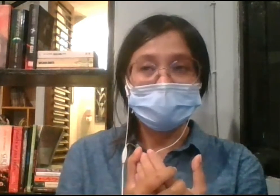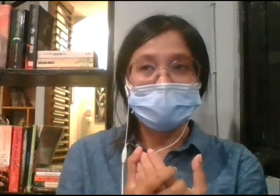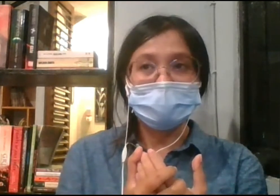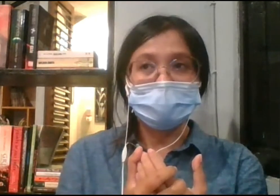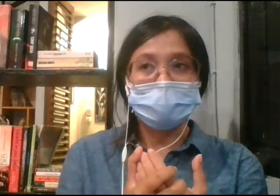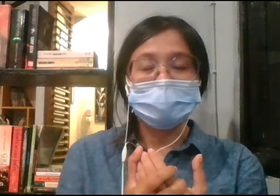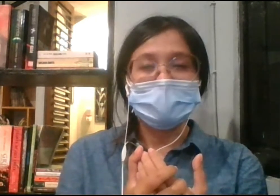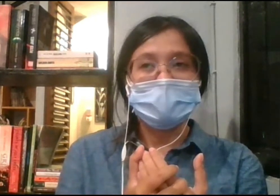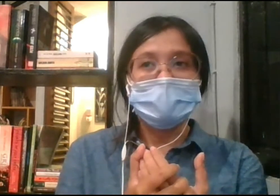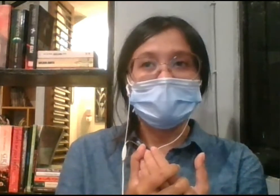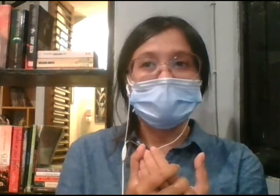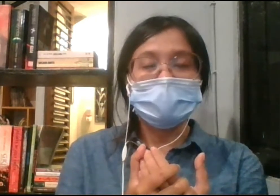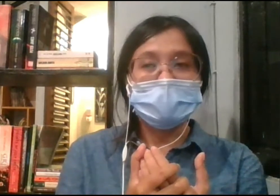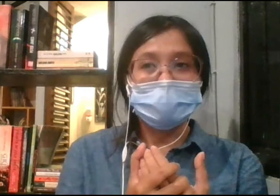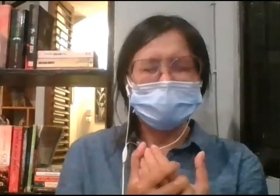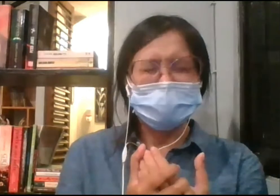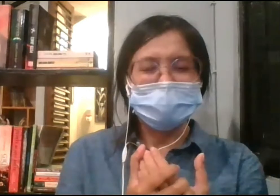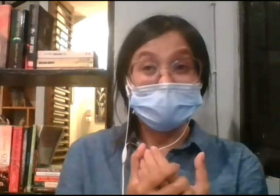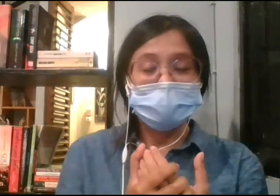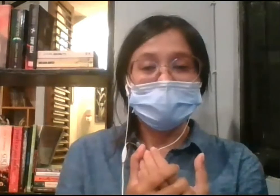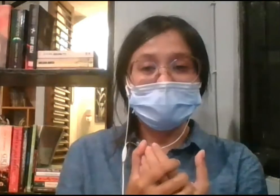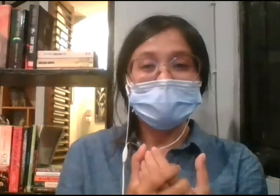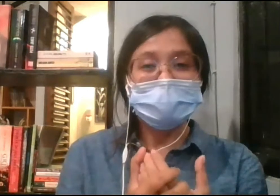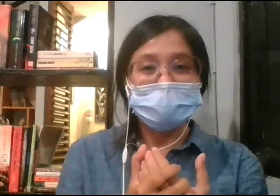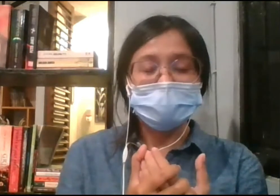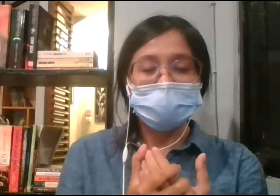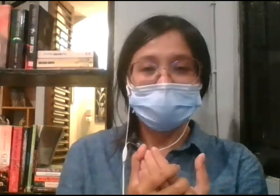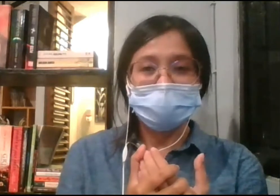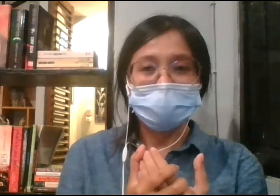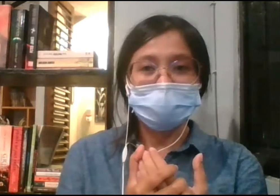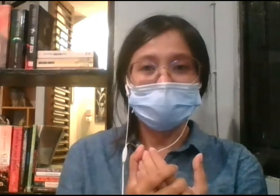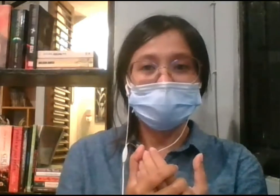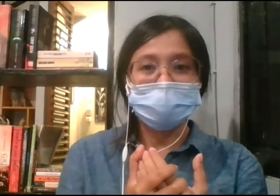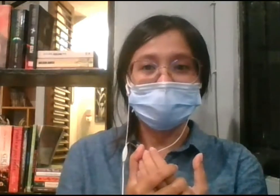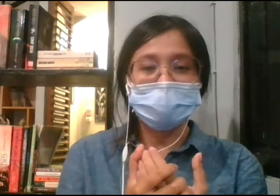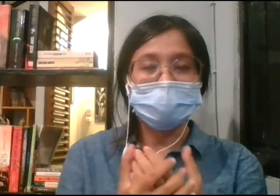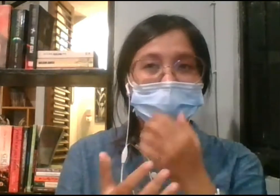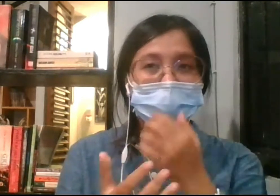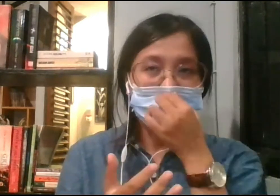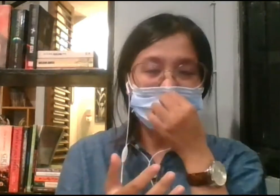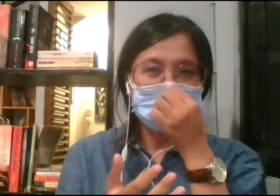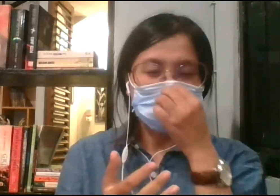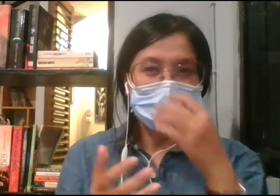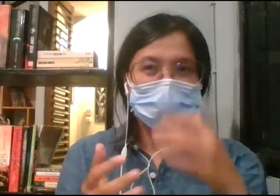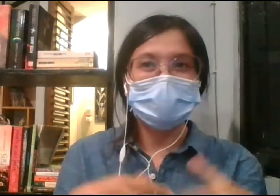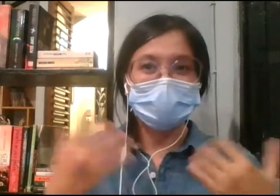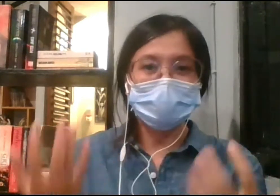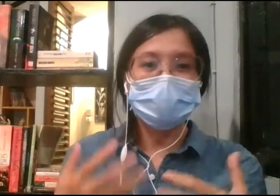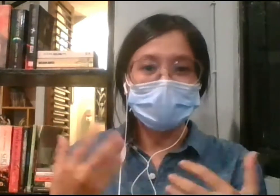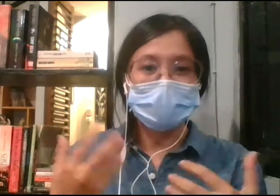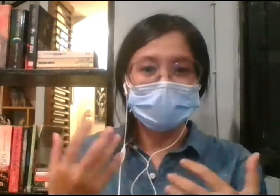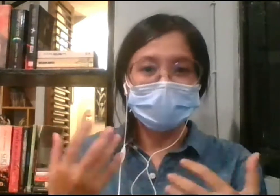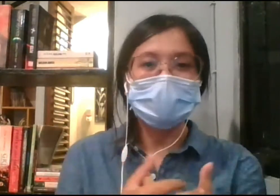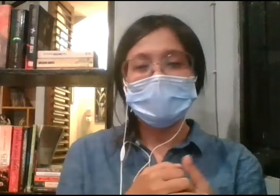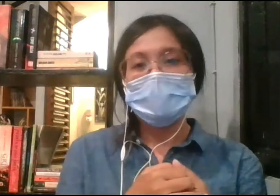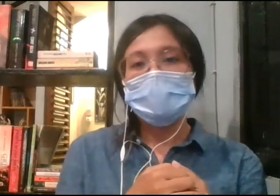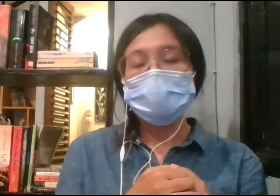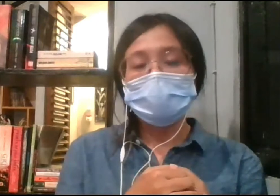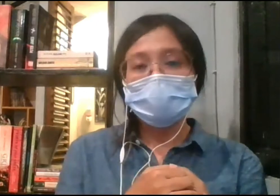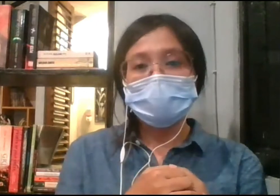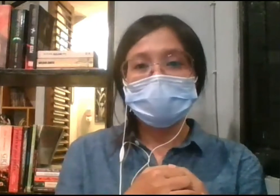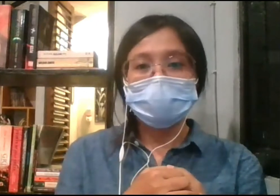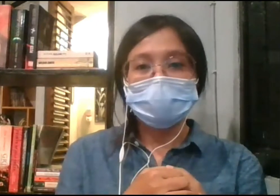bentuk feature gitu ya. Nah, tapi kalau hanya peristiwanya saja, itu nggak akan bisa menyentuh orang